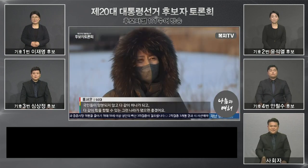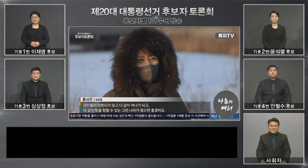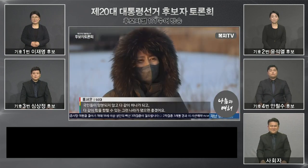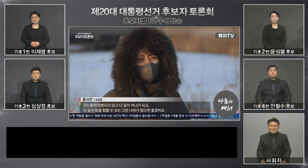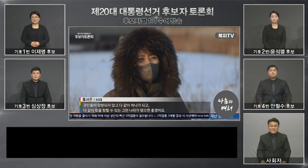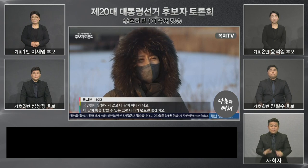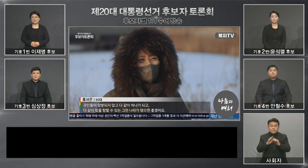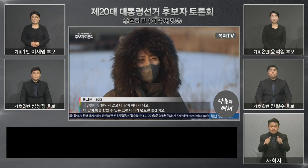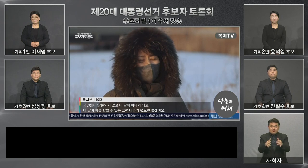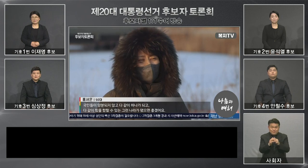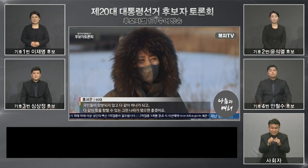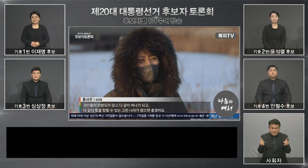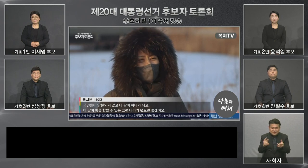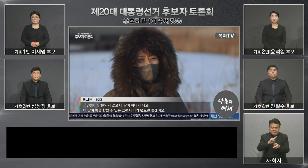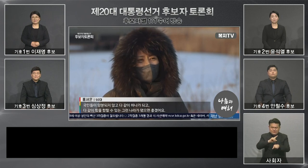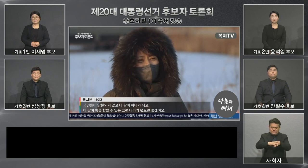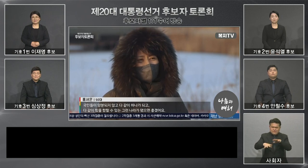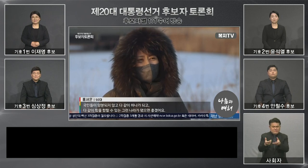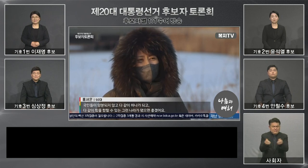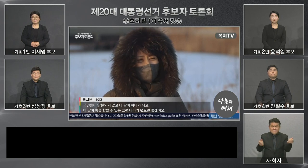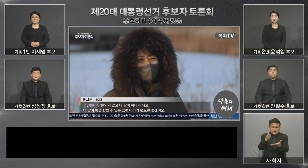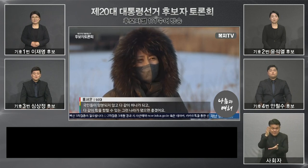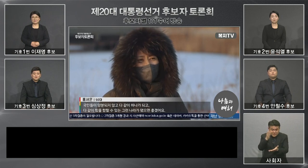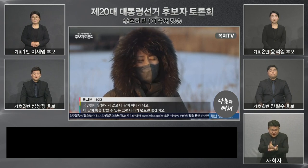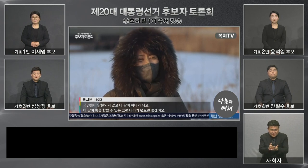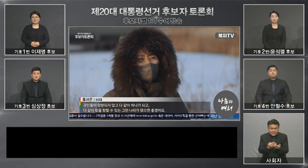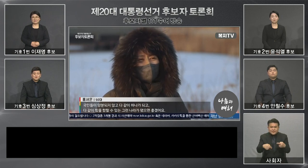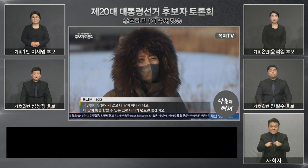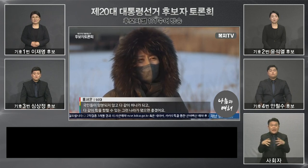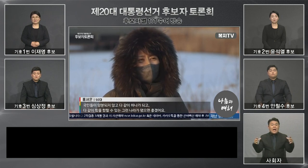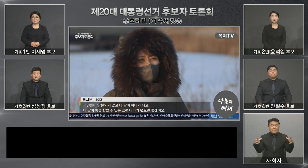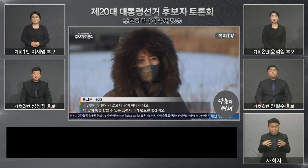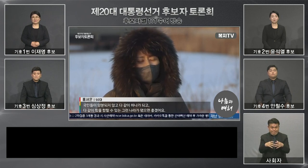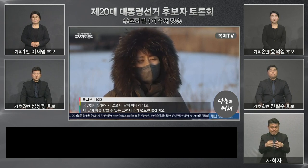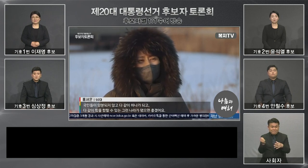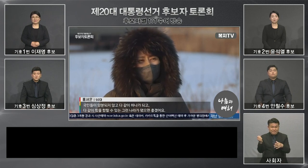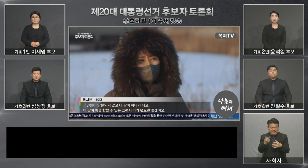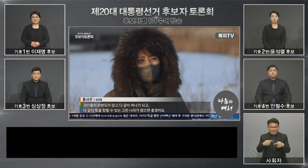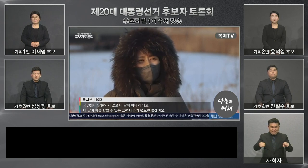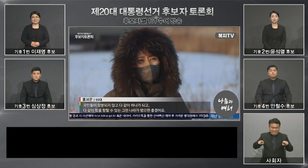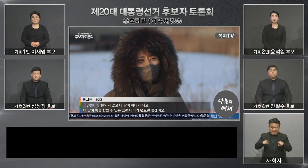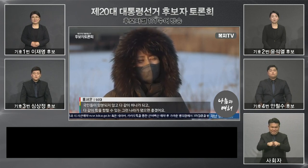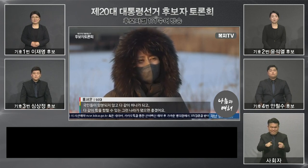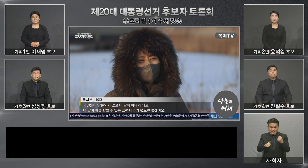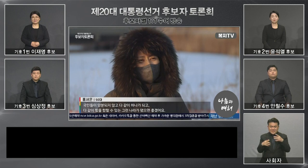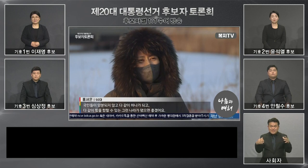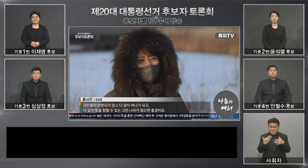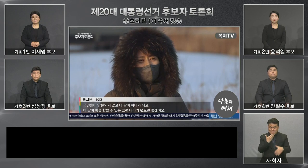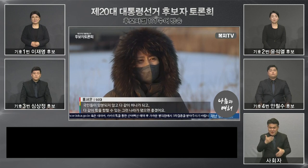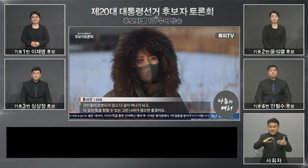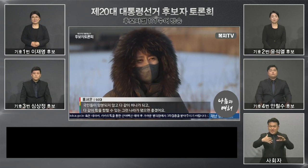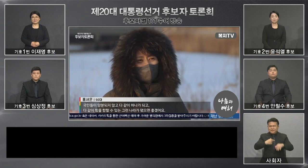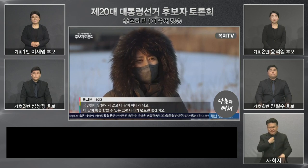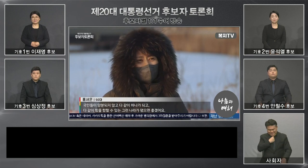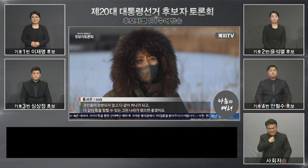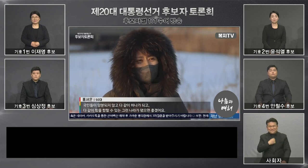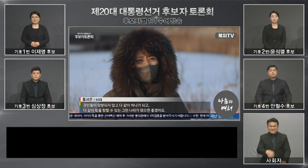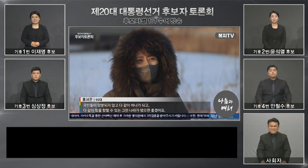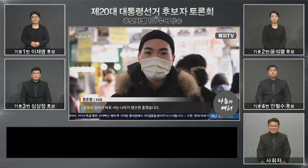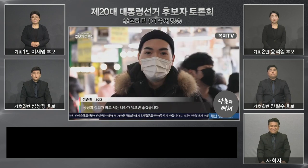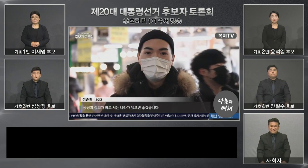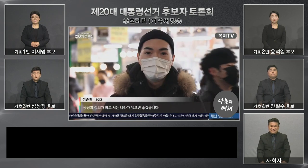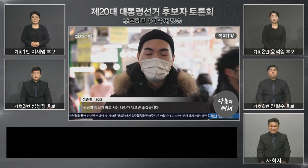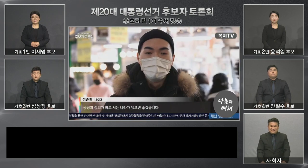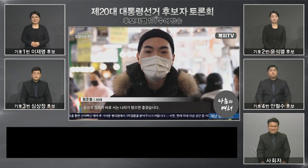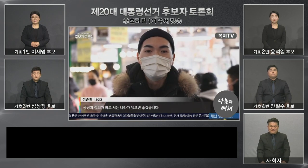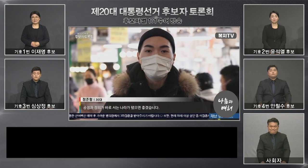국민들이 양분되지 않고 다 같이 하나가 되고 다 같이 힘을 합할 수 있는 그런 나라가 됐으면 좋겠어요.